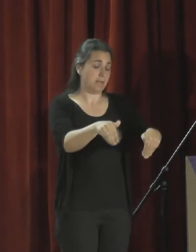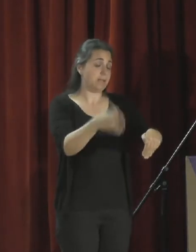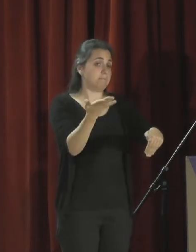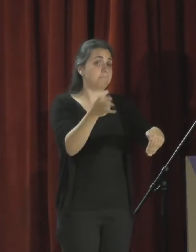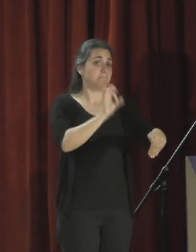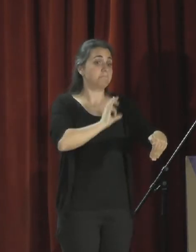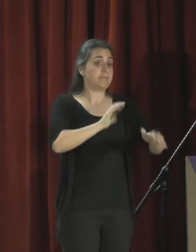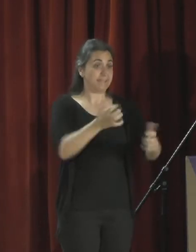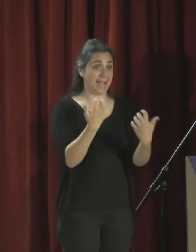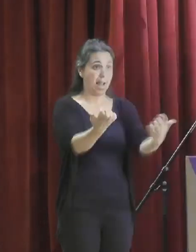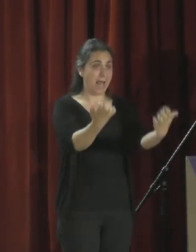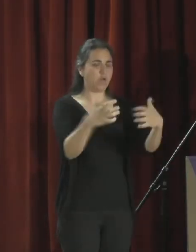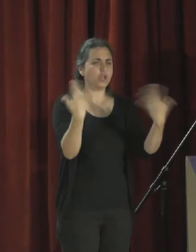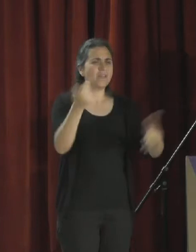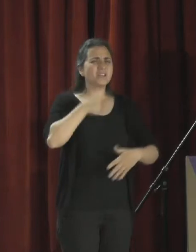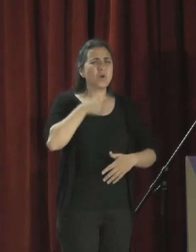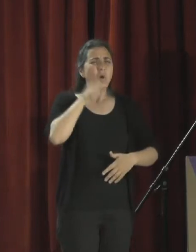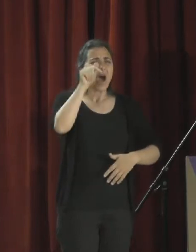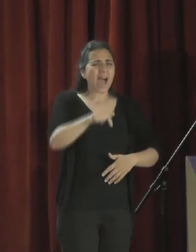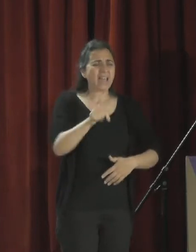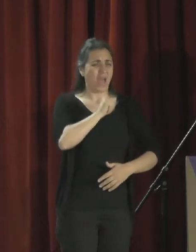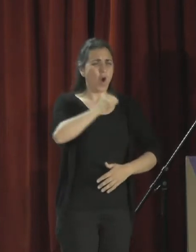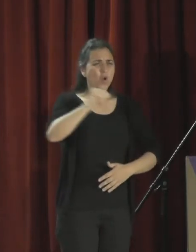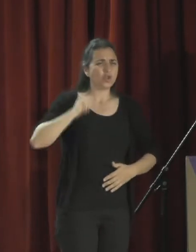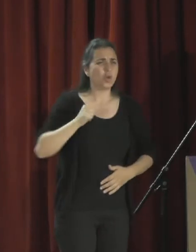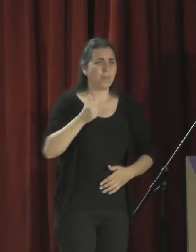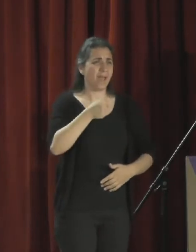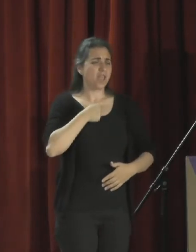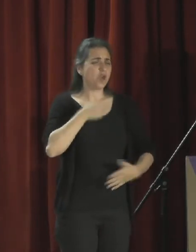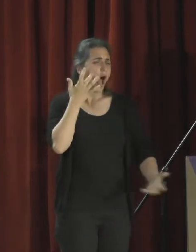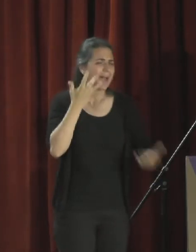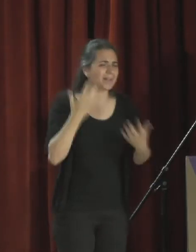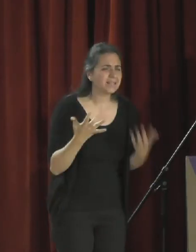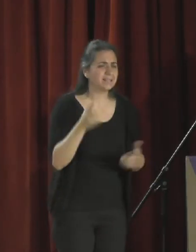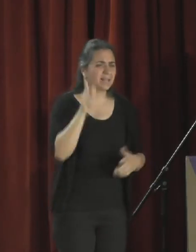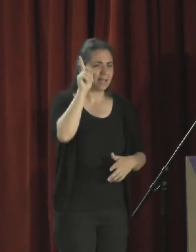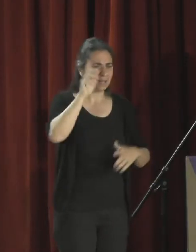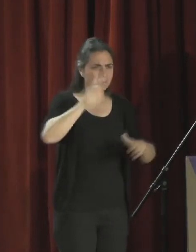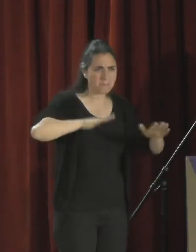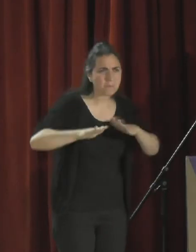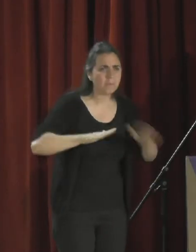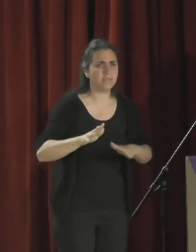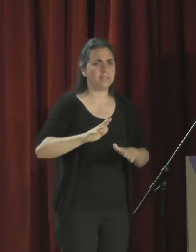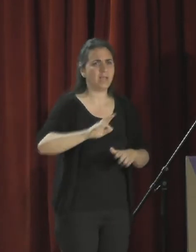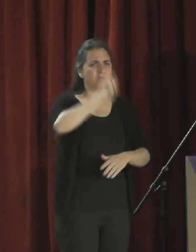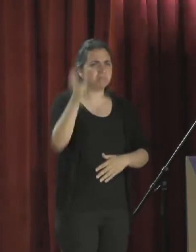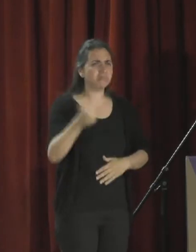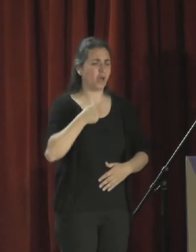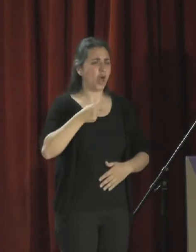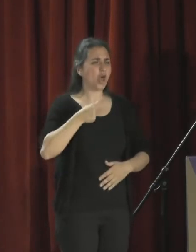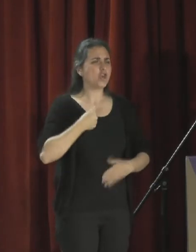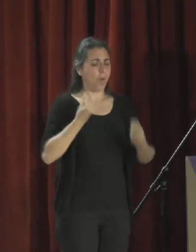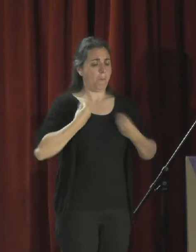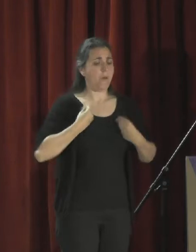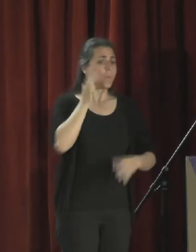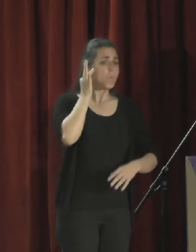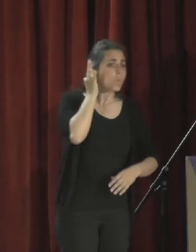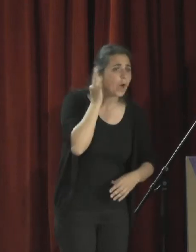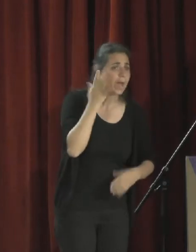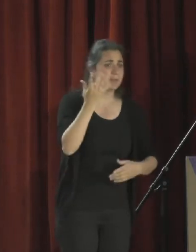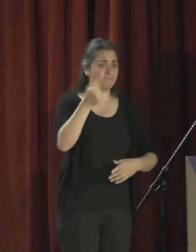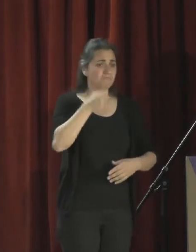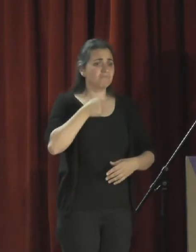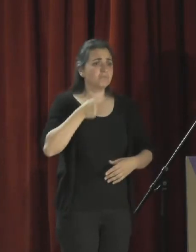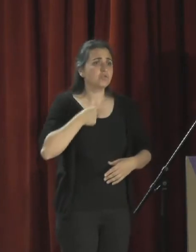autónoma, como activista, como artista, estou como habitante do rural, estou como a muller, estou como a